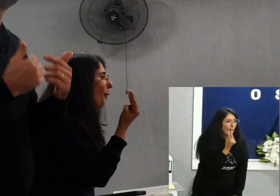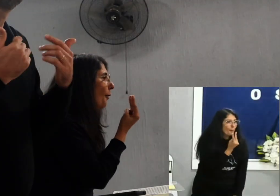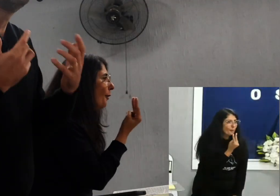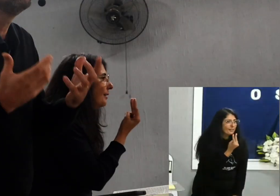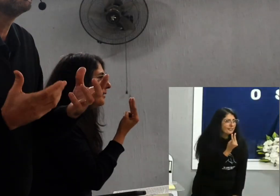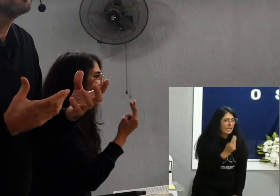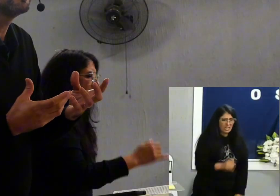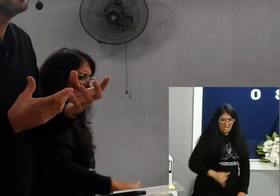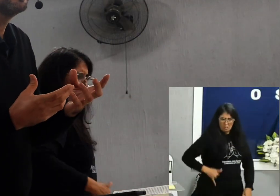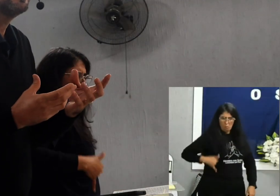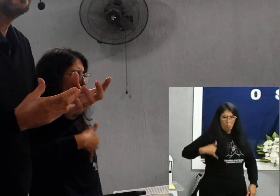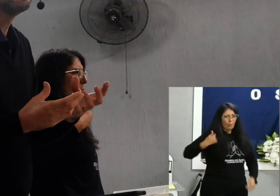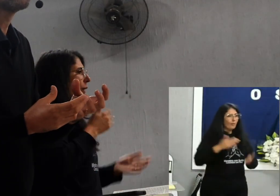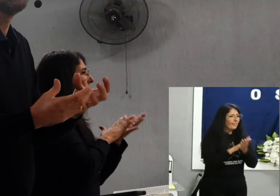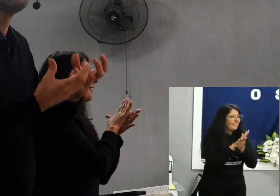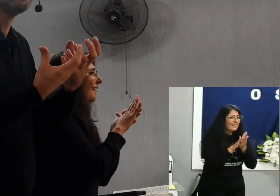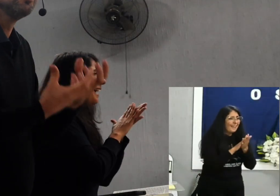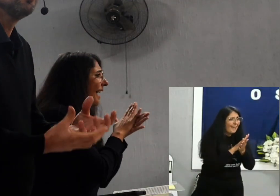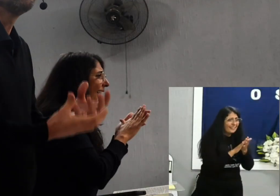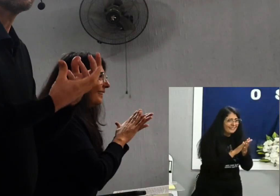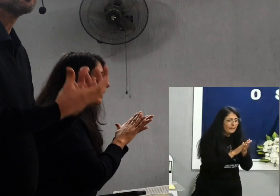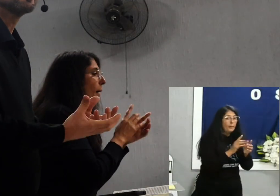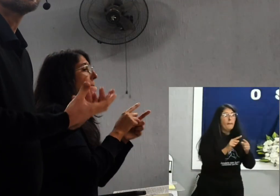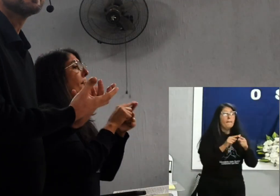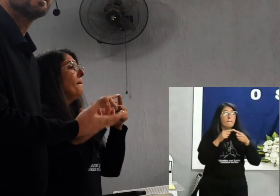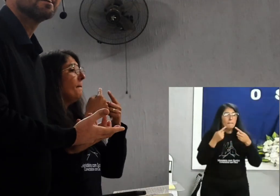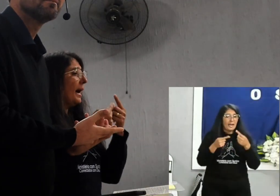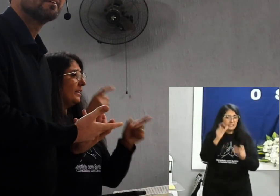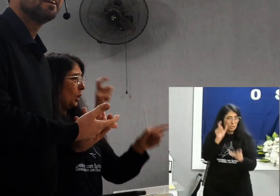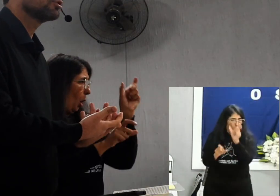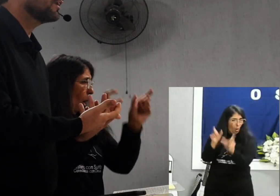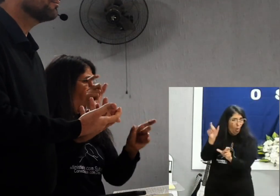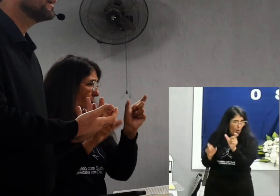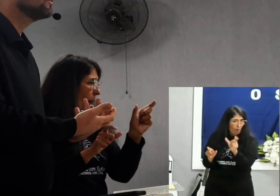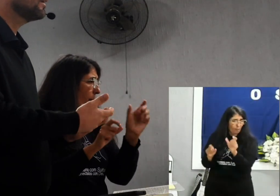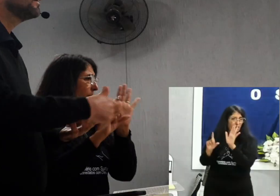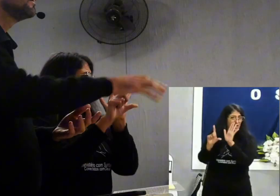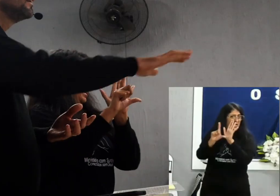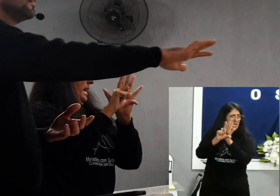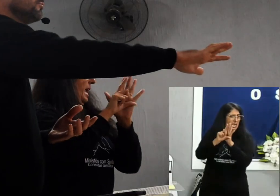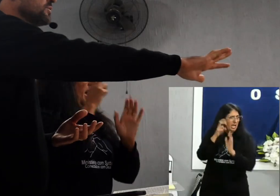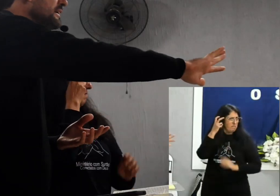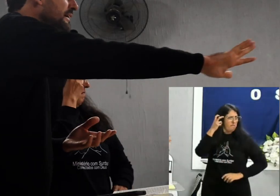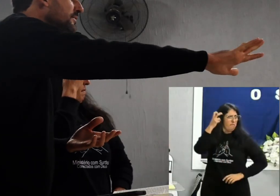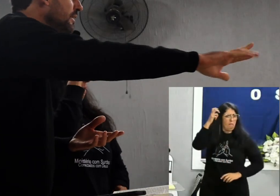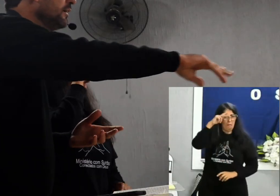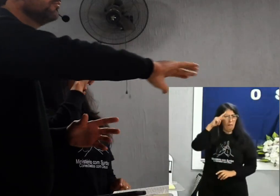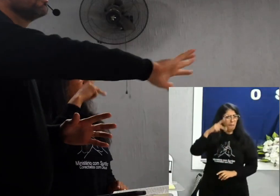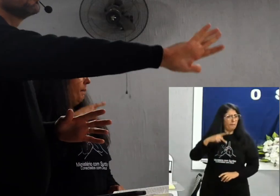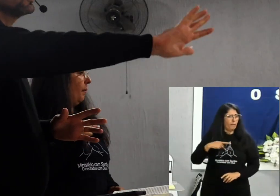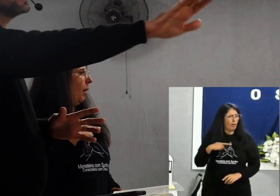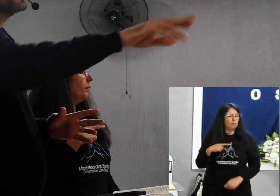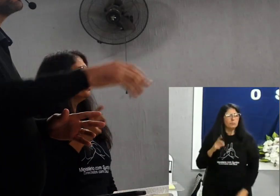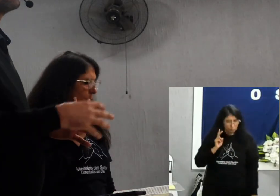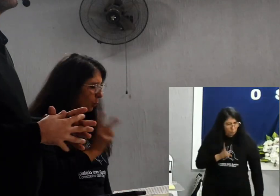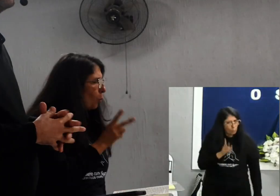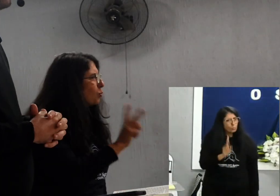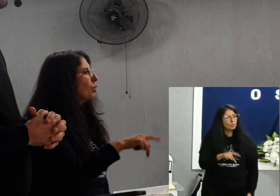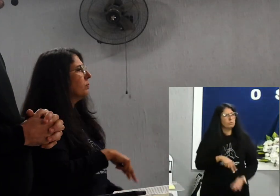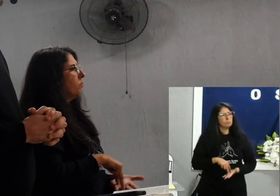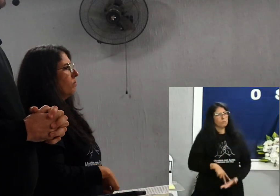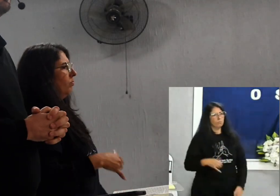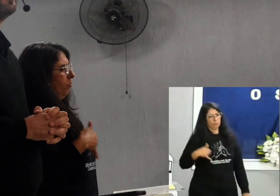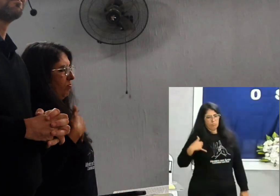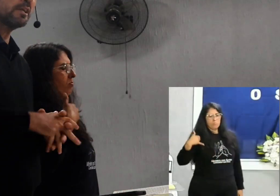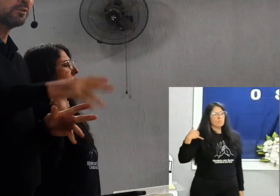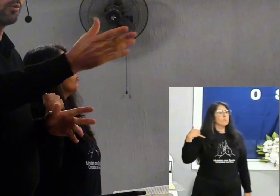seu orgulho, eles continuam na sua cegueira. E Jesus fala para eles, olha, vocês não